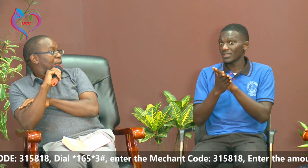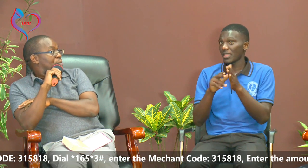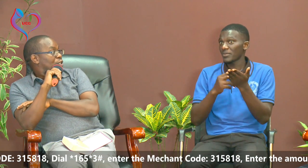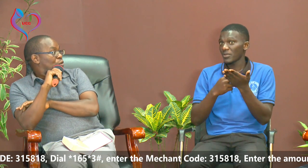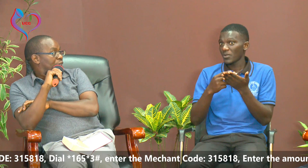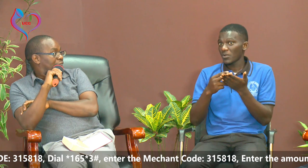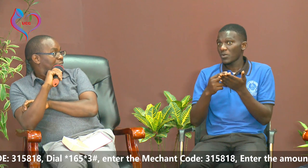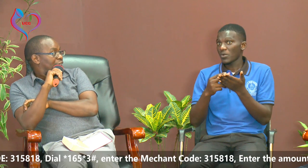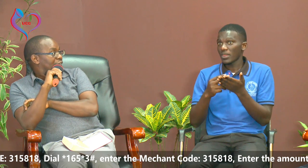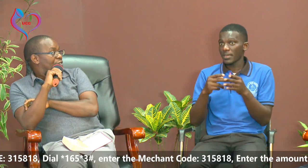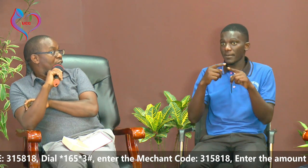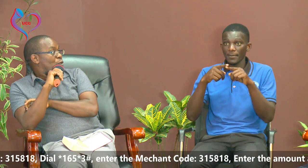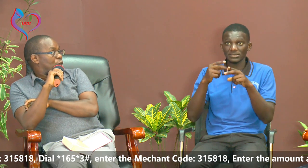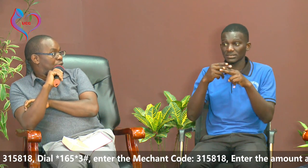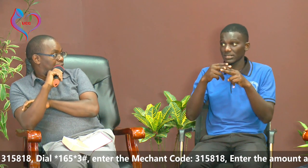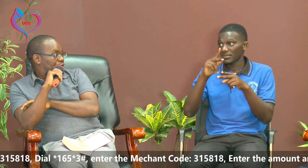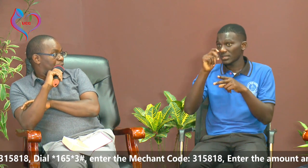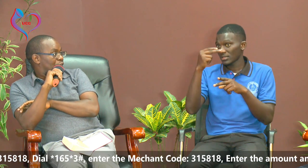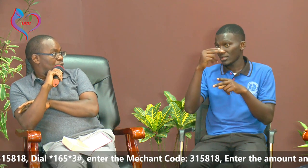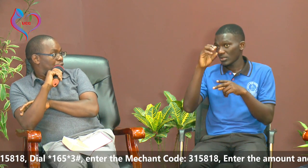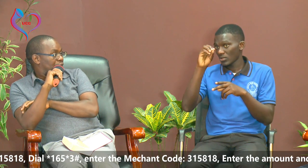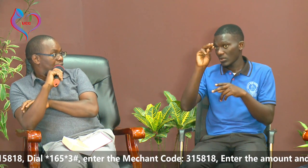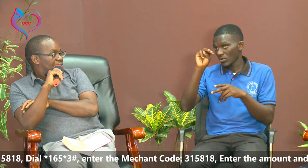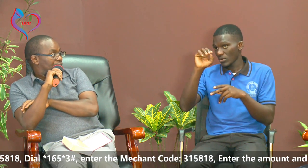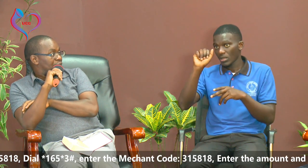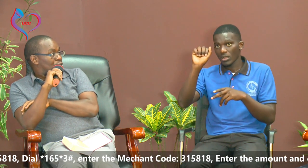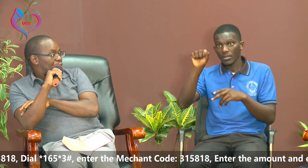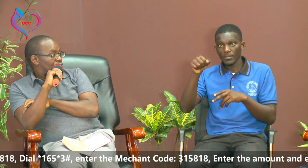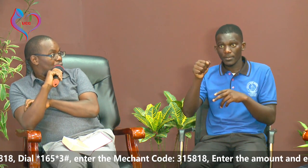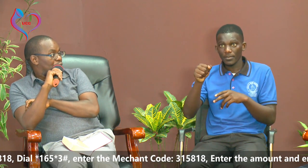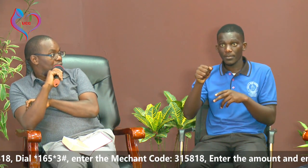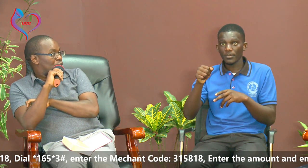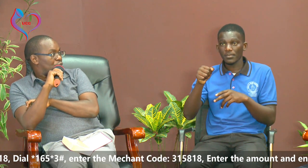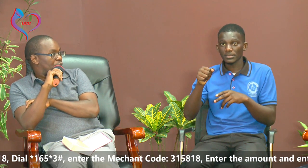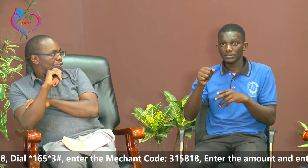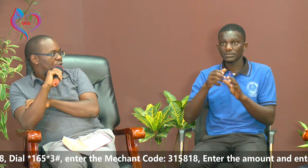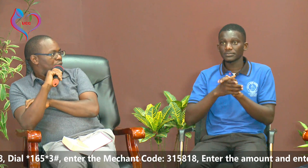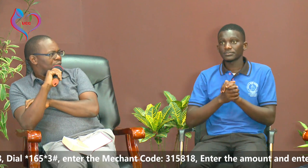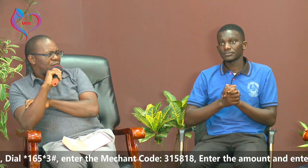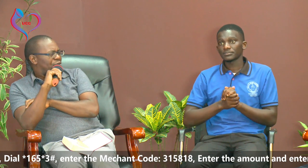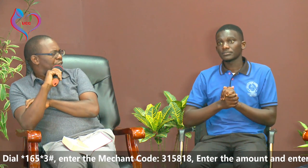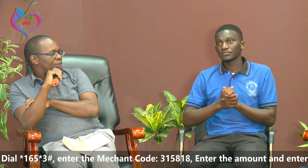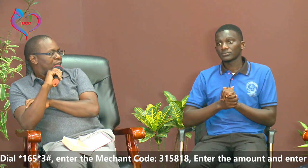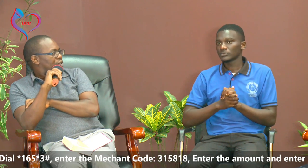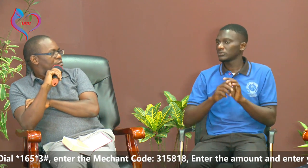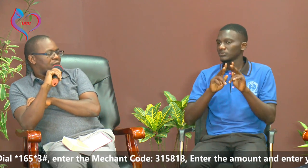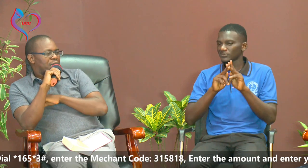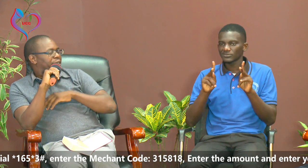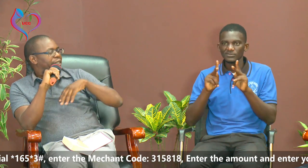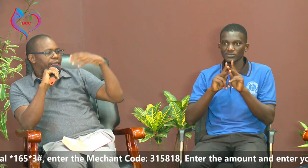yabaye bamita Thomas ngava Aquinas kifaba kita Aquinas. St. Thomas of Aquinas geno msomeko is a very was